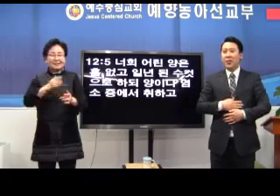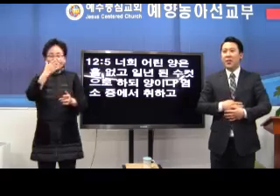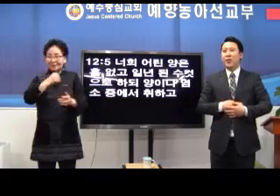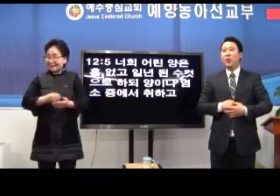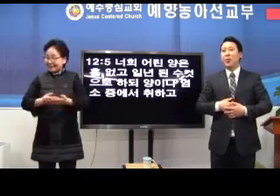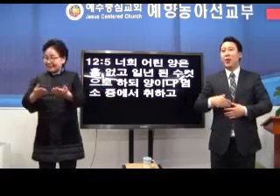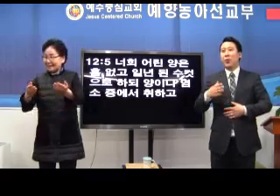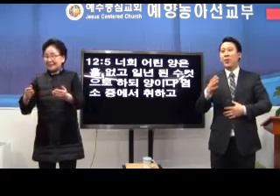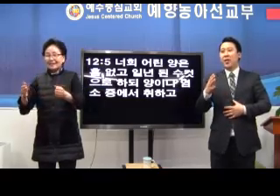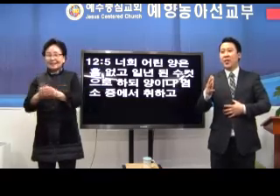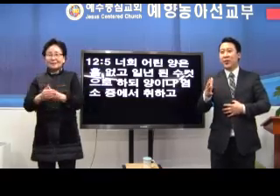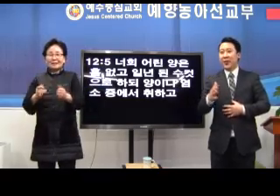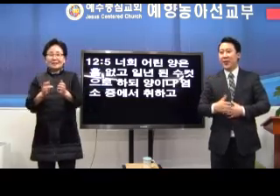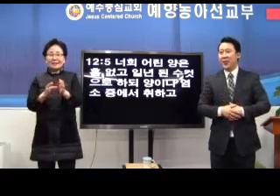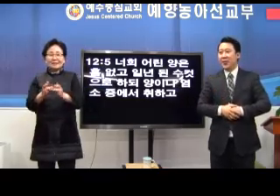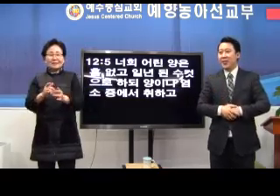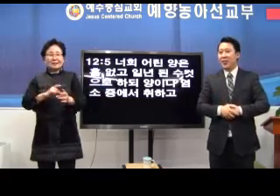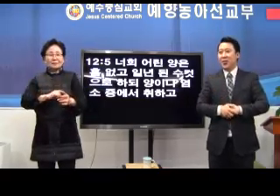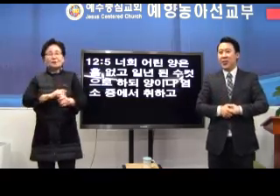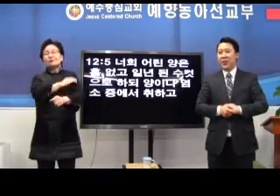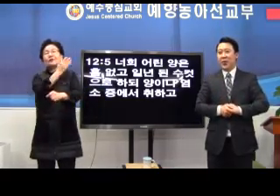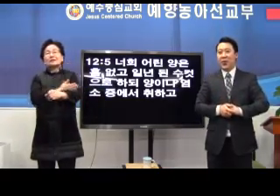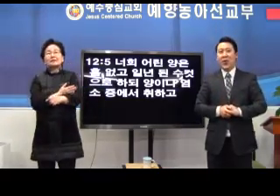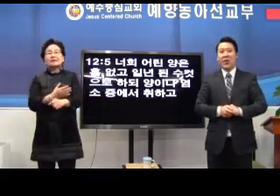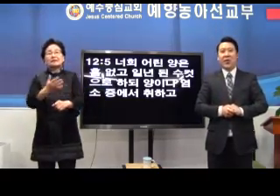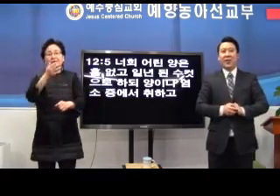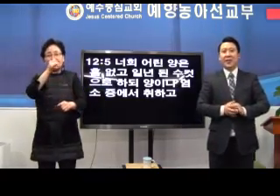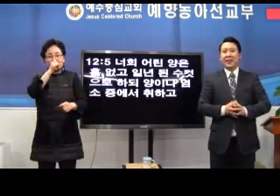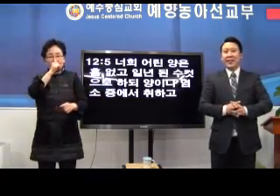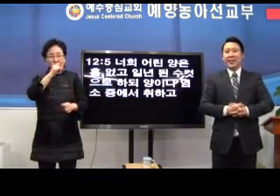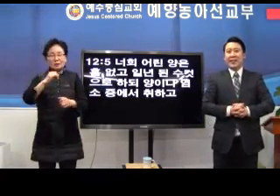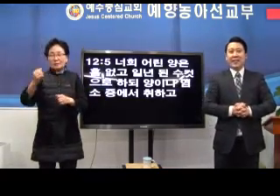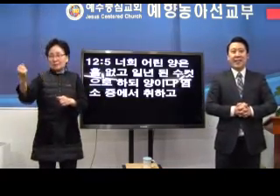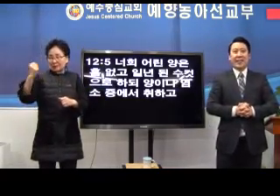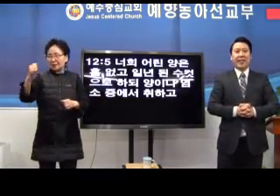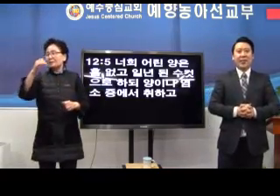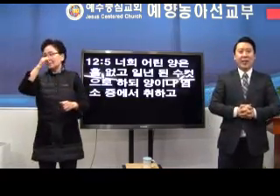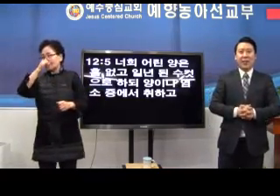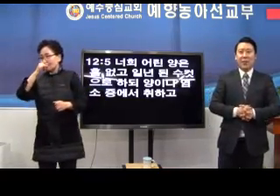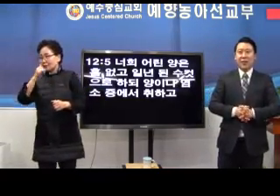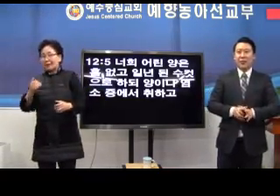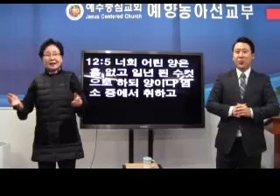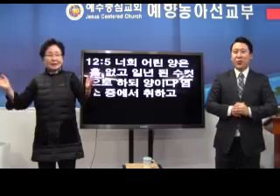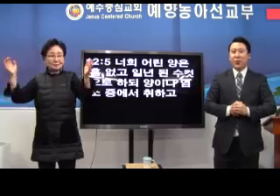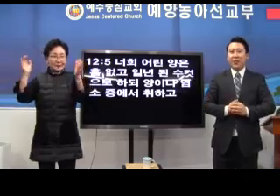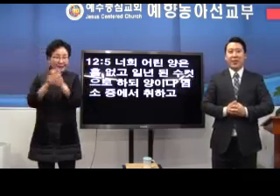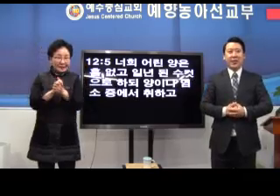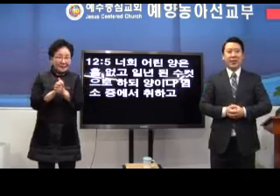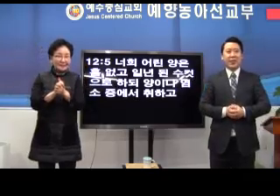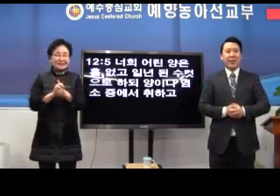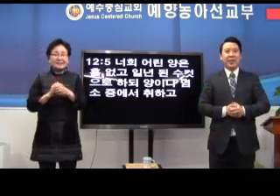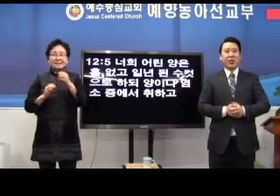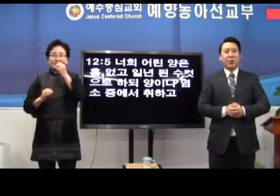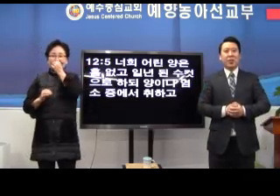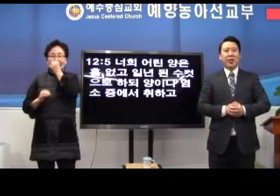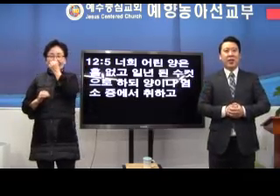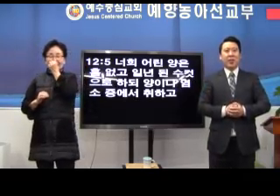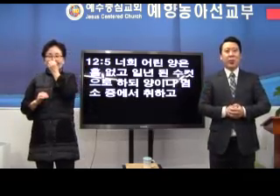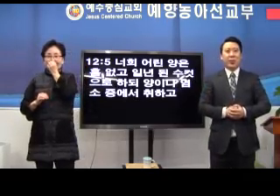이 예수 이름에 권세가 있는 거예요. 능력이 있는 거고. 자, 오늘 하나님 말씀 출애굽기 12장 5절